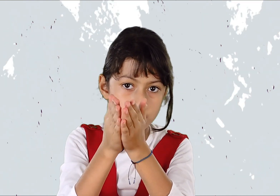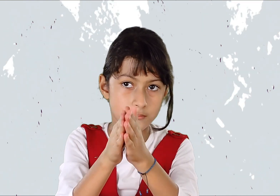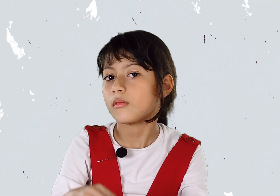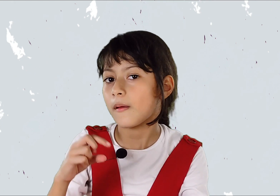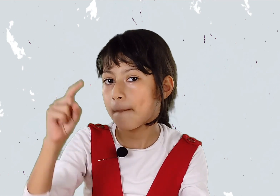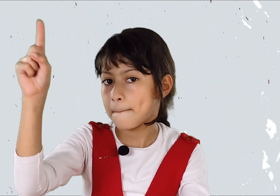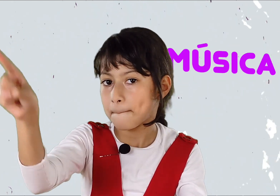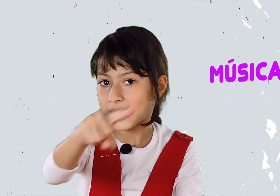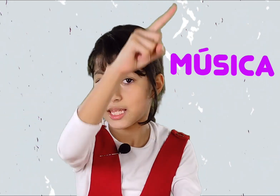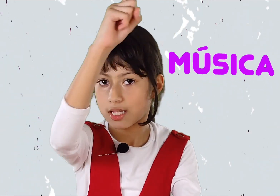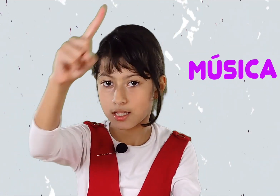La